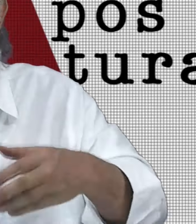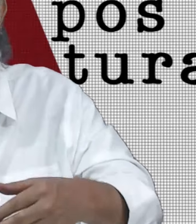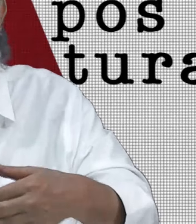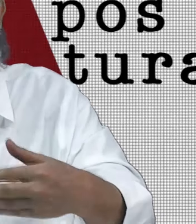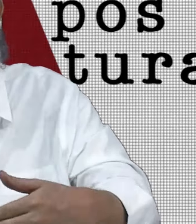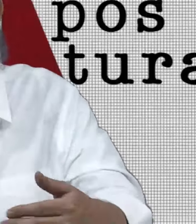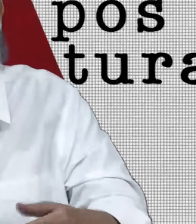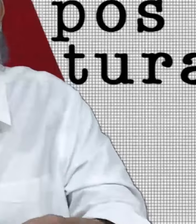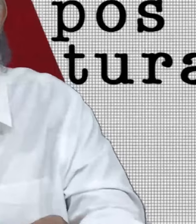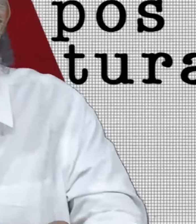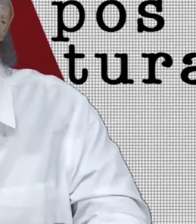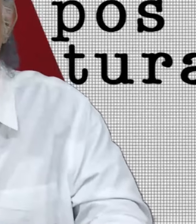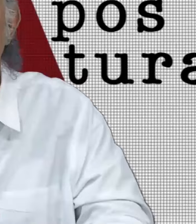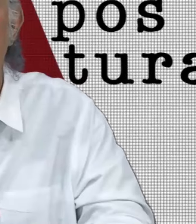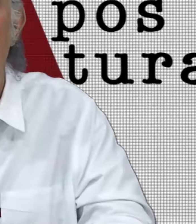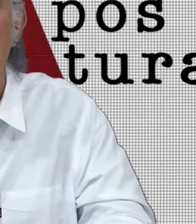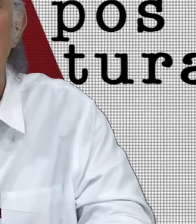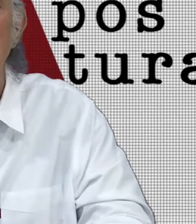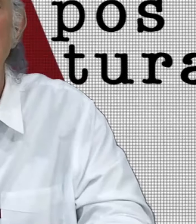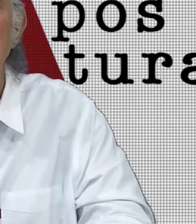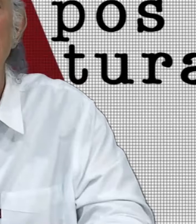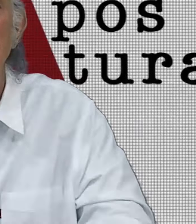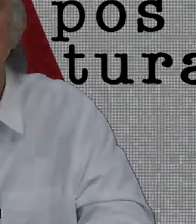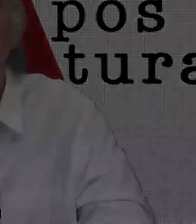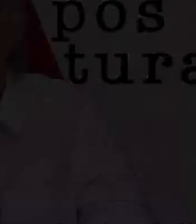con programas hechos hoy. Dale.